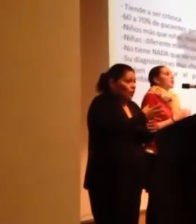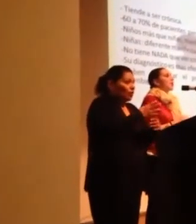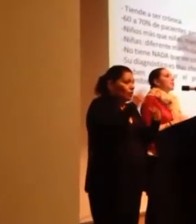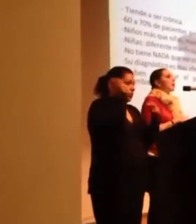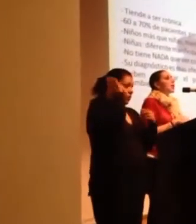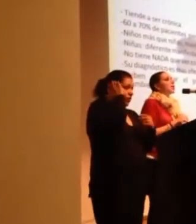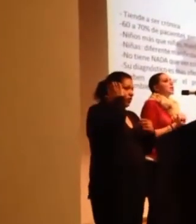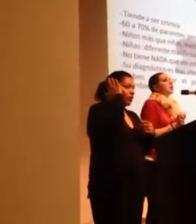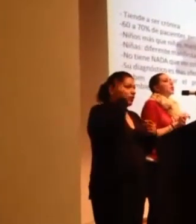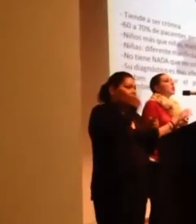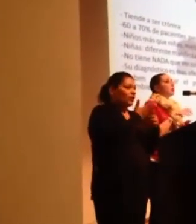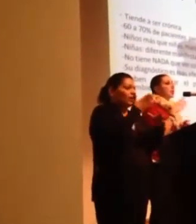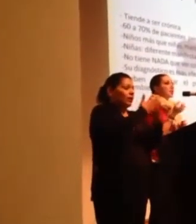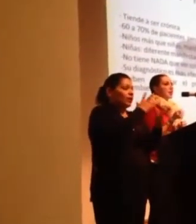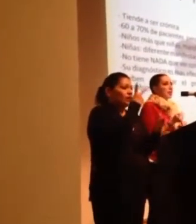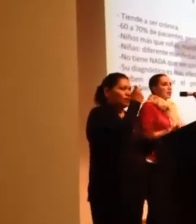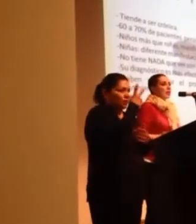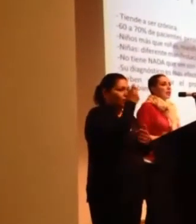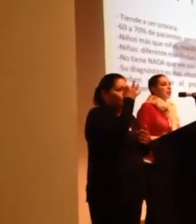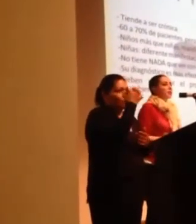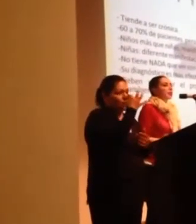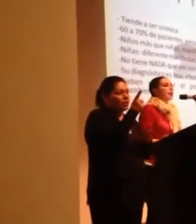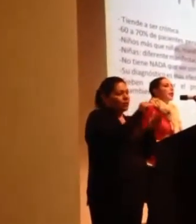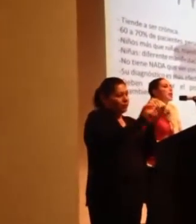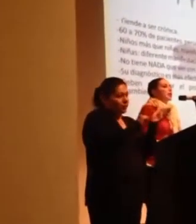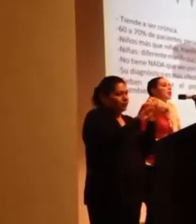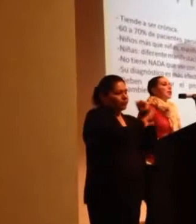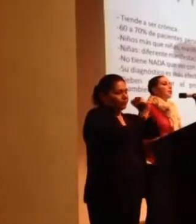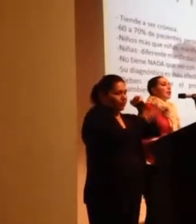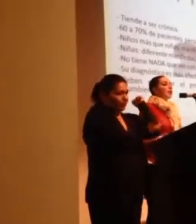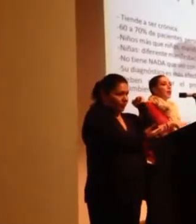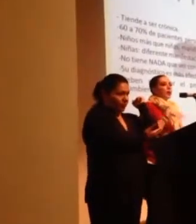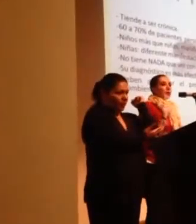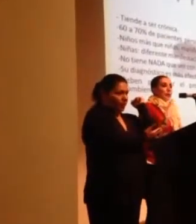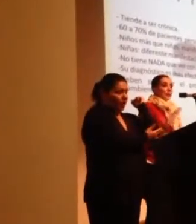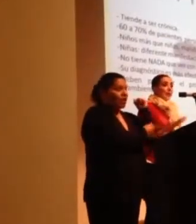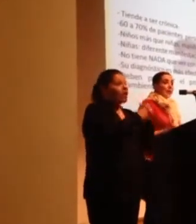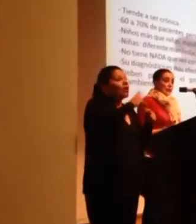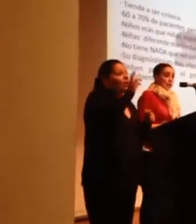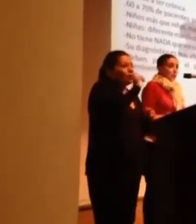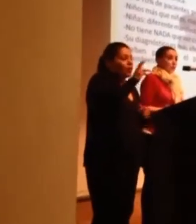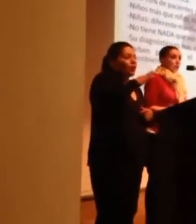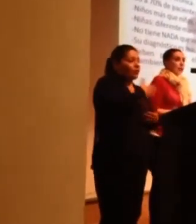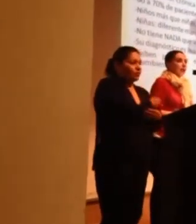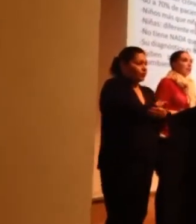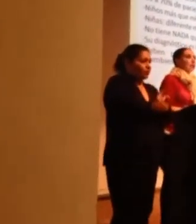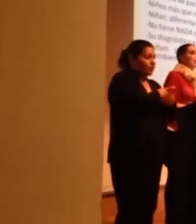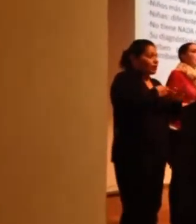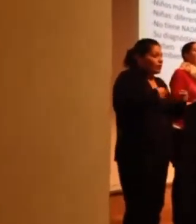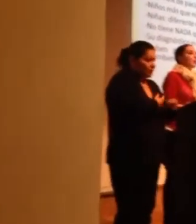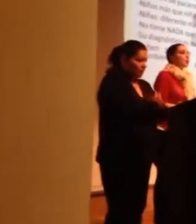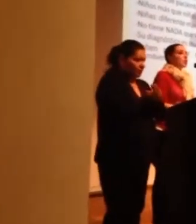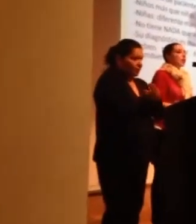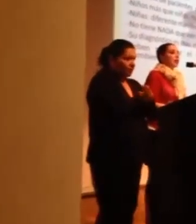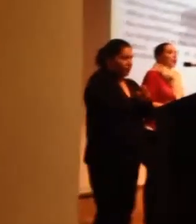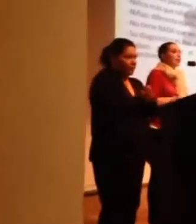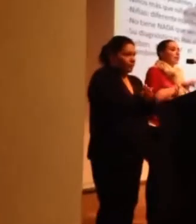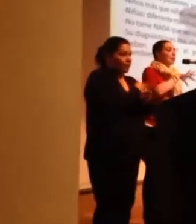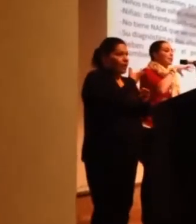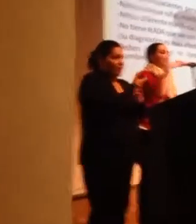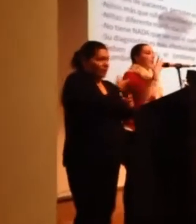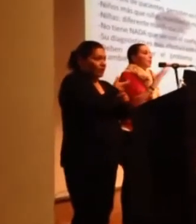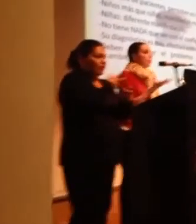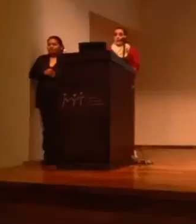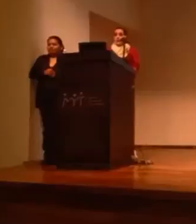empieza a formar a partir del segundo o tercer mes de embarazo. Sin embargo, cuando el bebé nace, ese sistema nervioso se